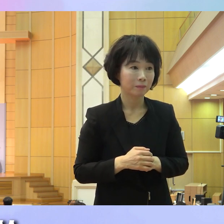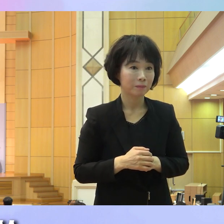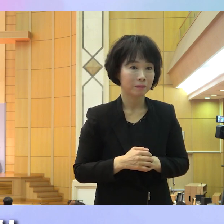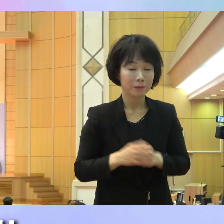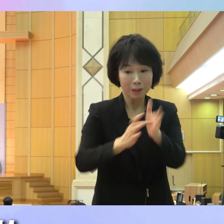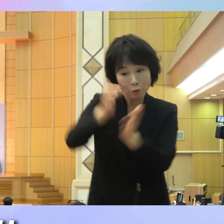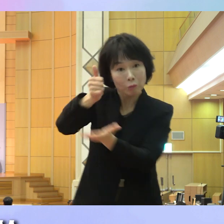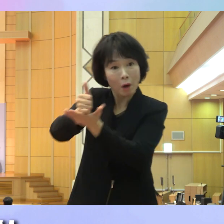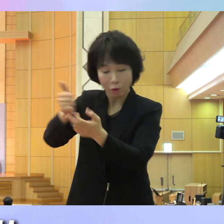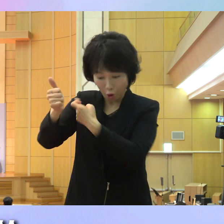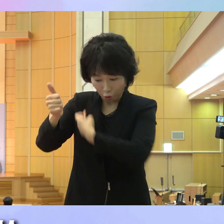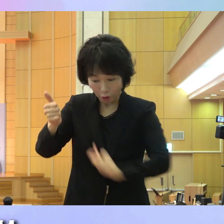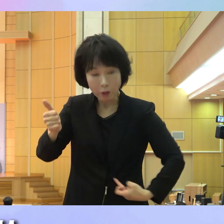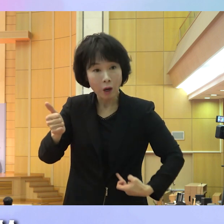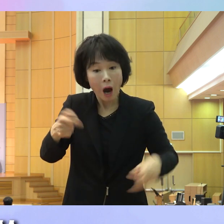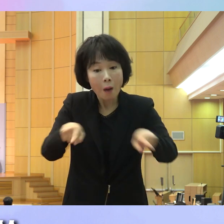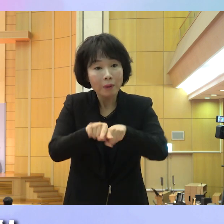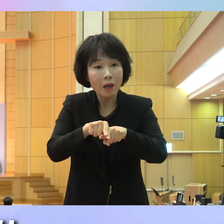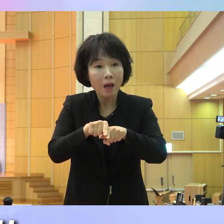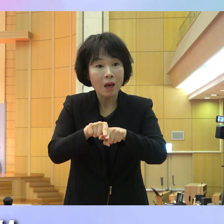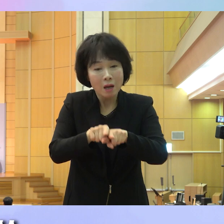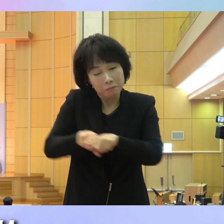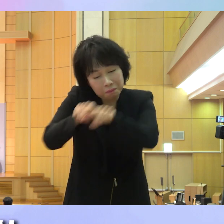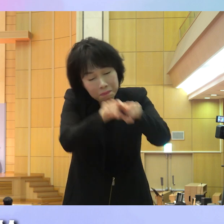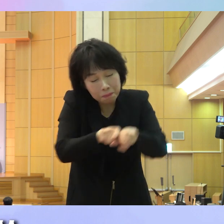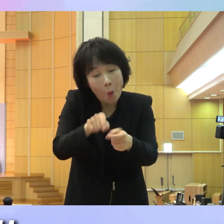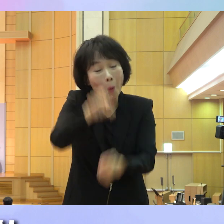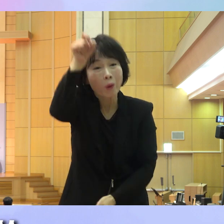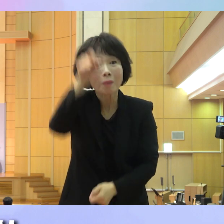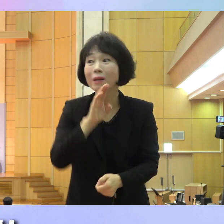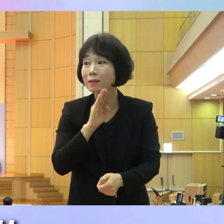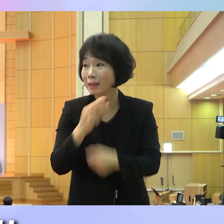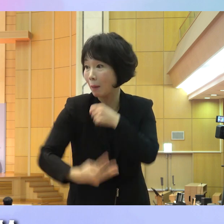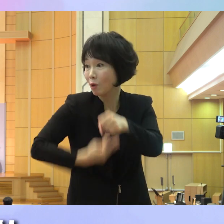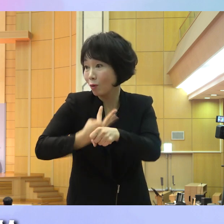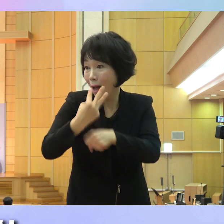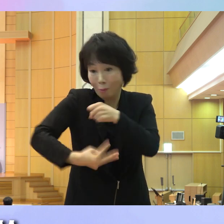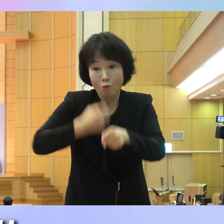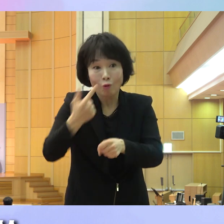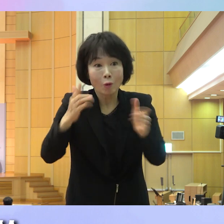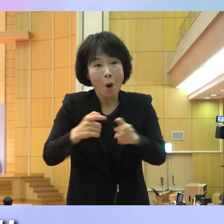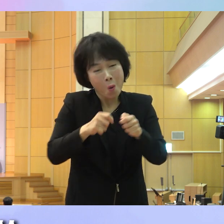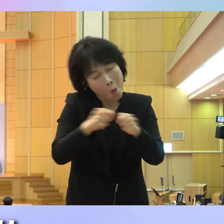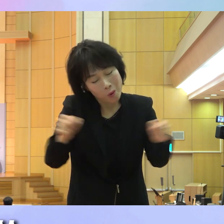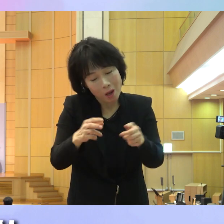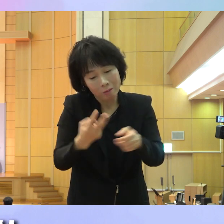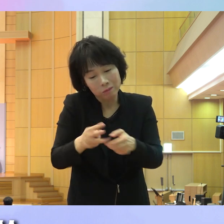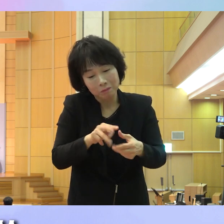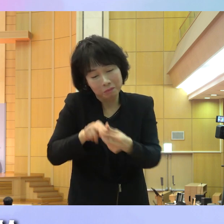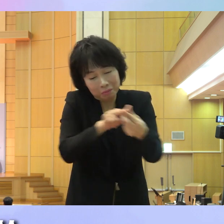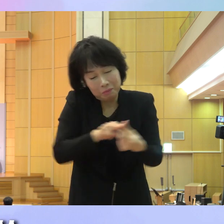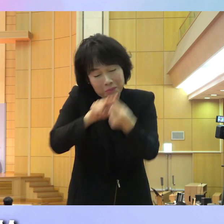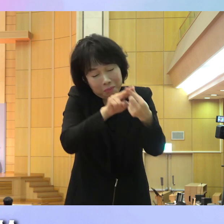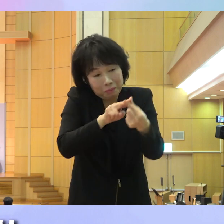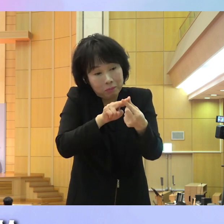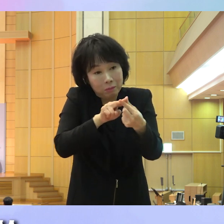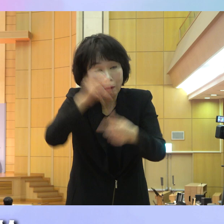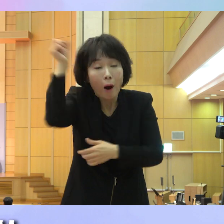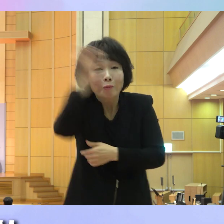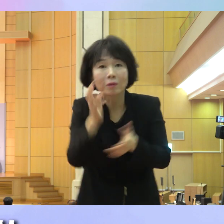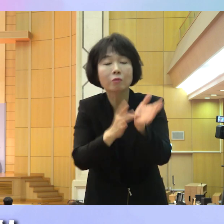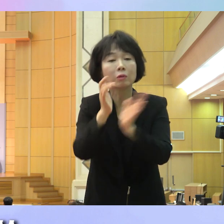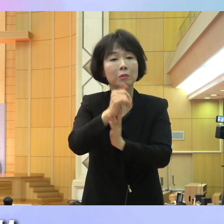살았는데 내가 누구야? 그래 봐. 돌았다고 보지. 예수님이 누구냐고 물었을 때